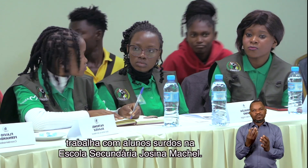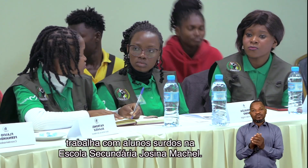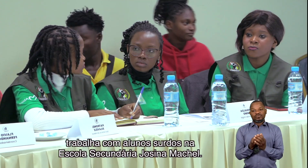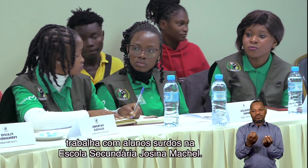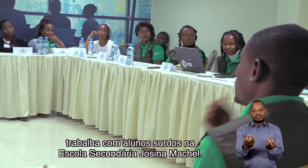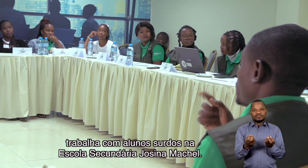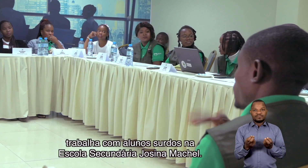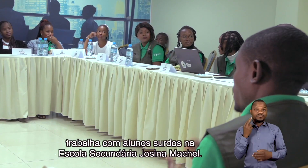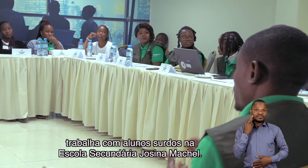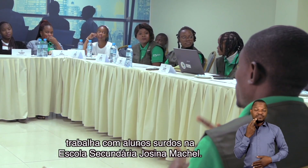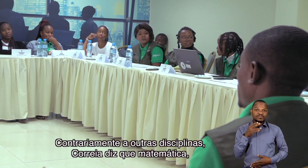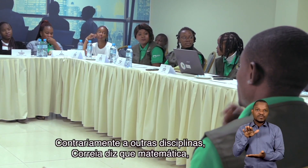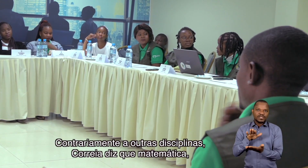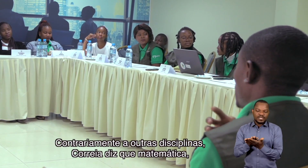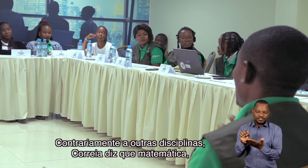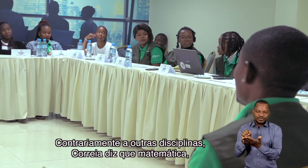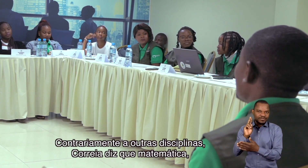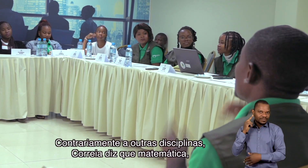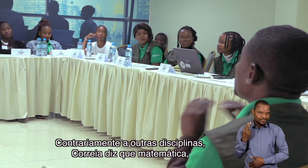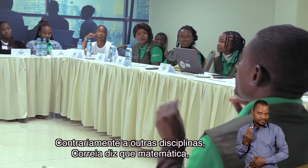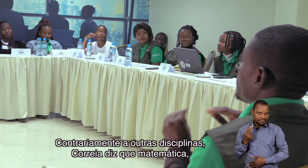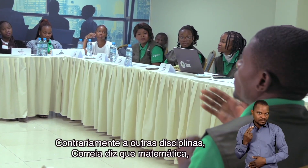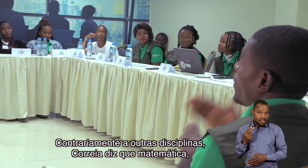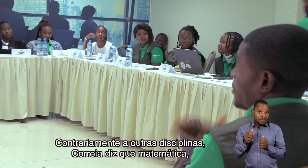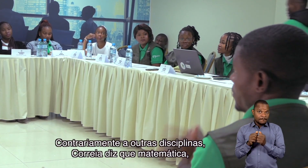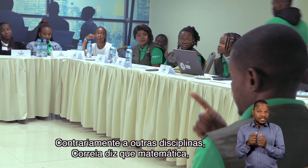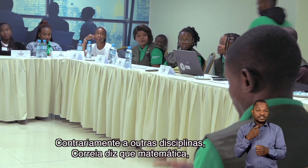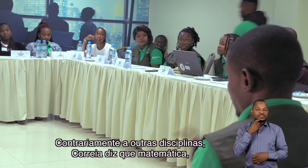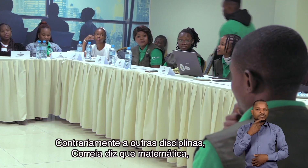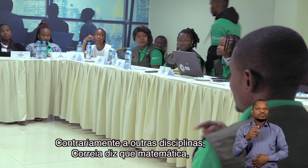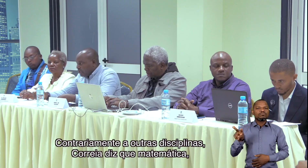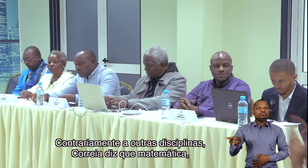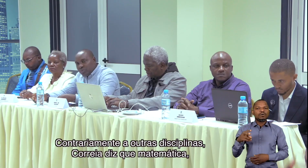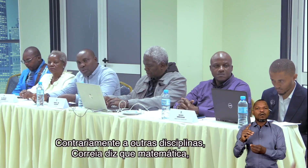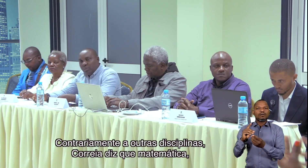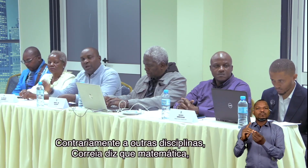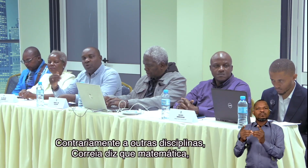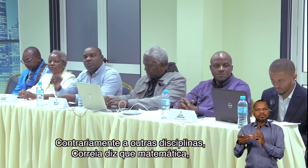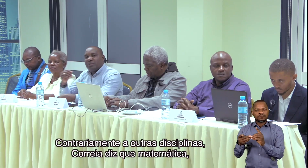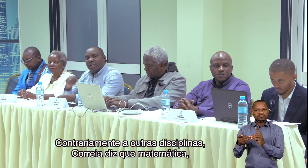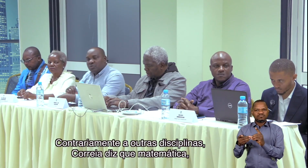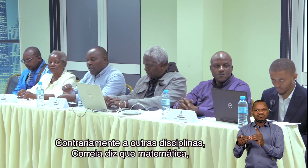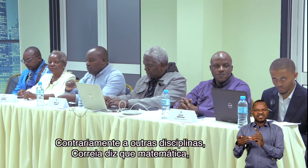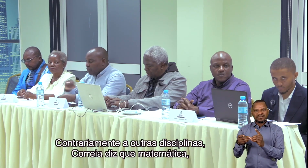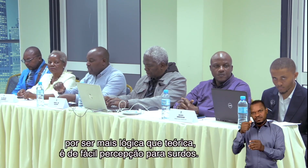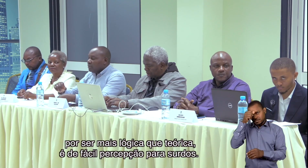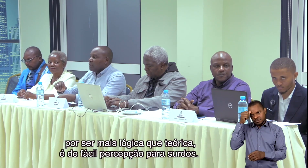Secundária Josina Machel. Contrariamente a outras disciplinas, Coréia diz que matemática, por ser